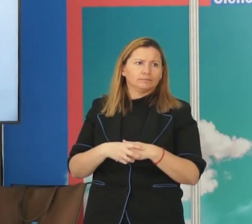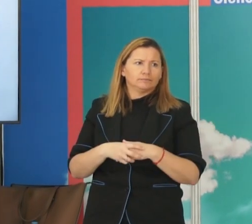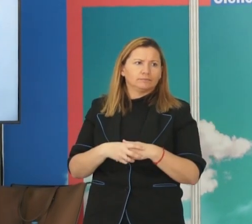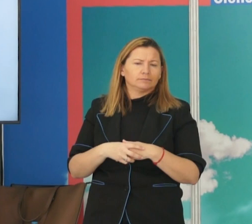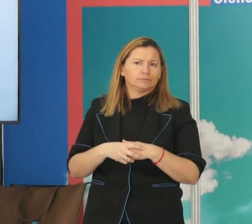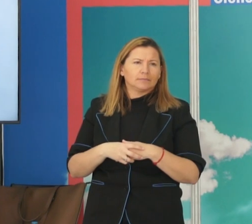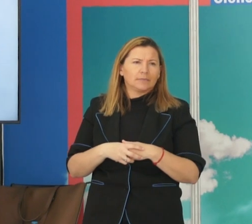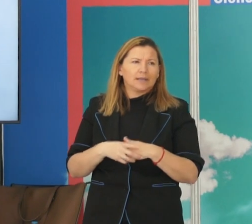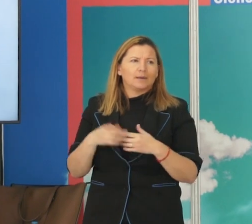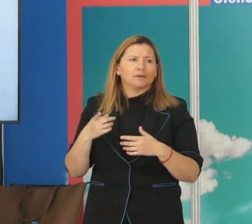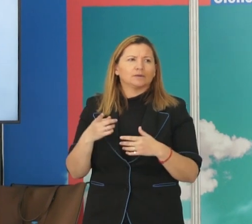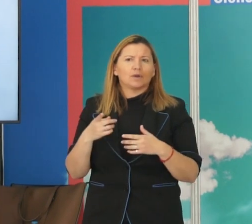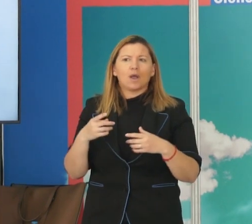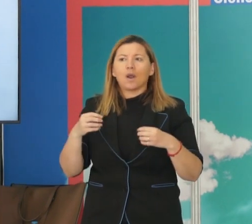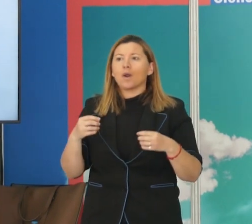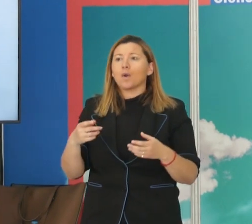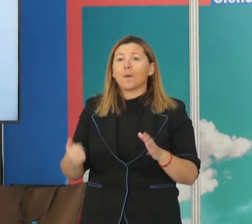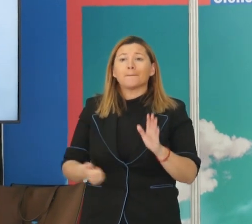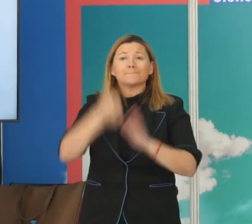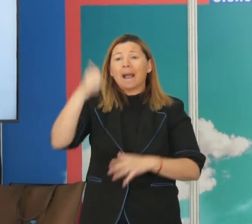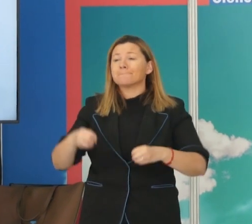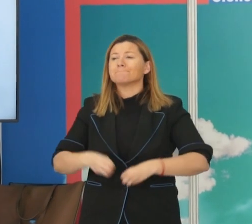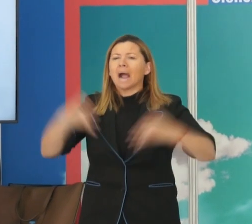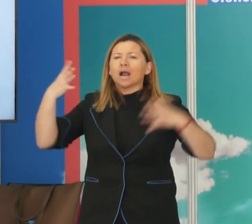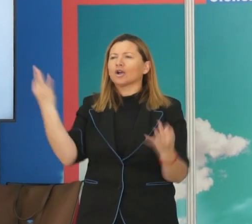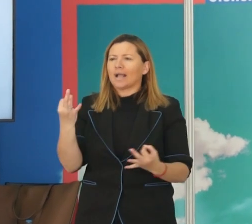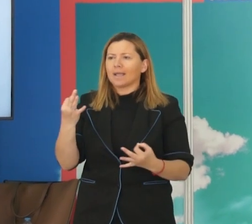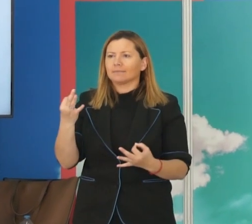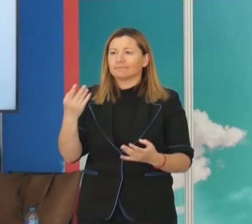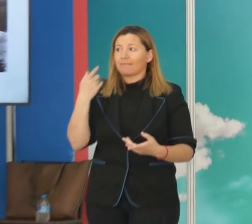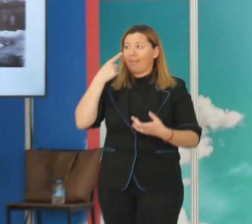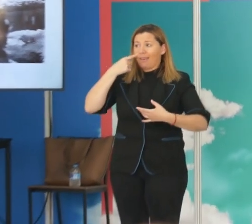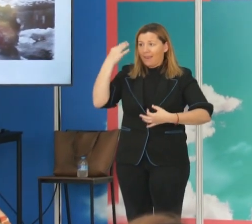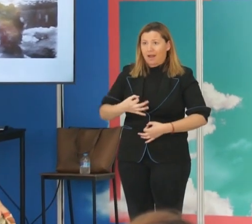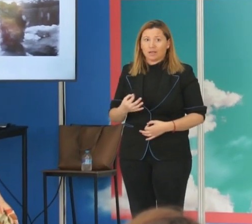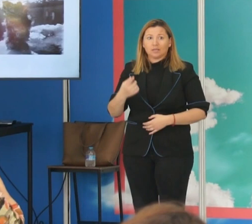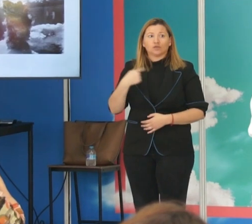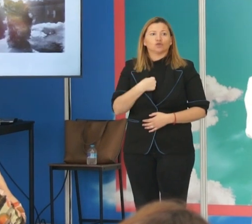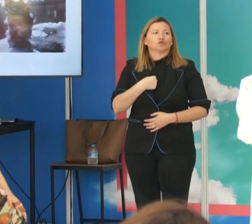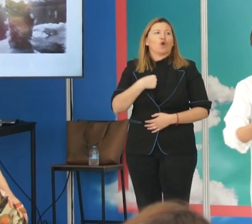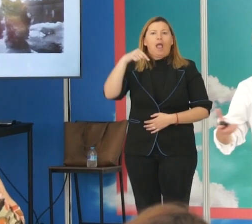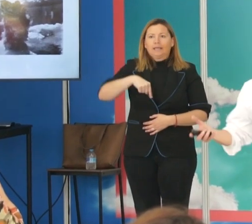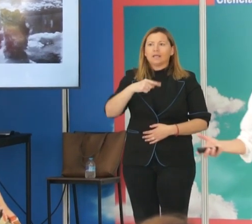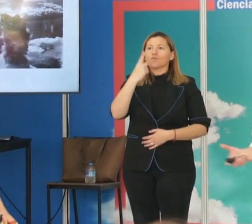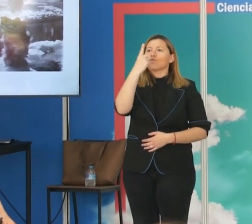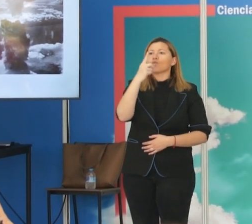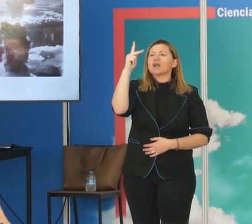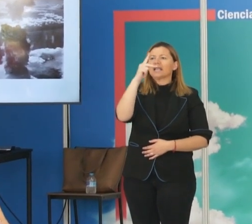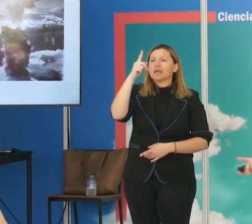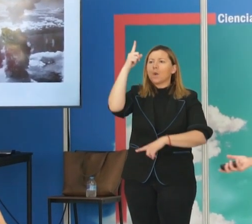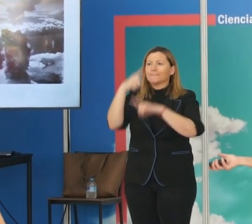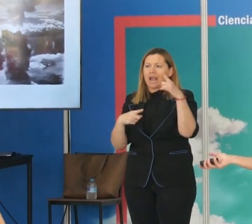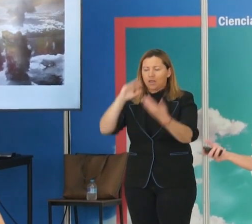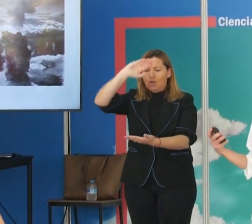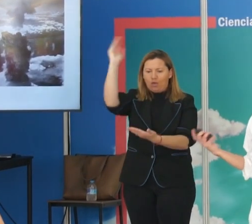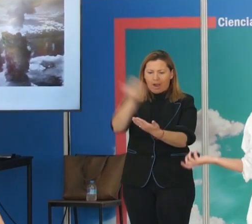¿qué hay más mágico que la realidad? Si yo traigo aquí 1,5 kilos de jamón, os